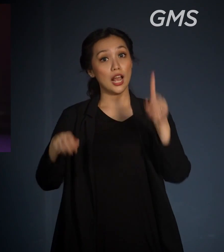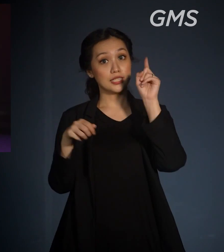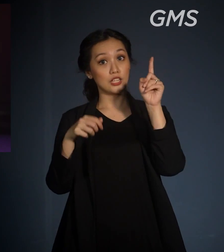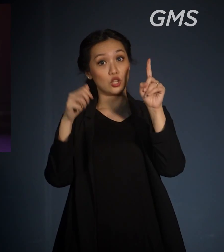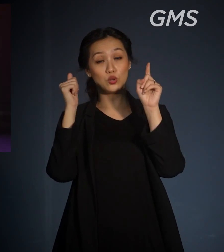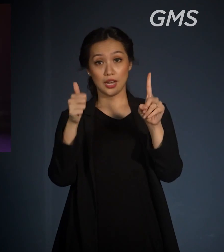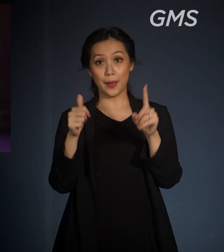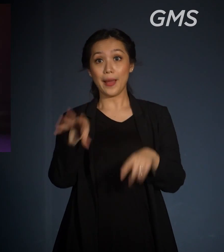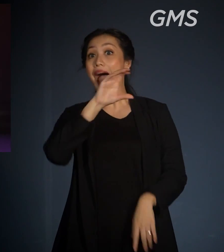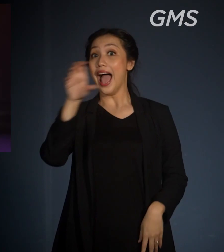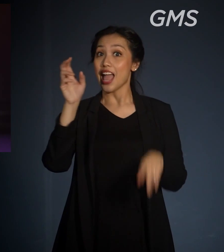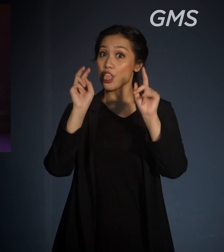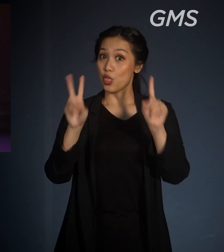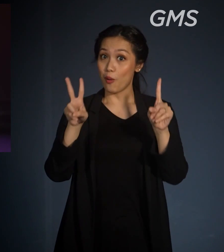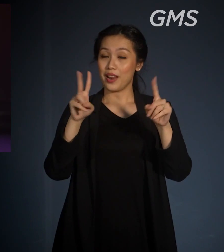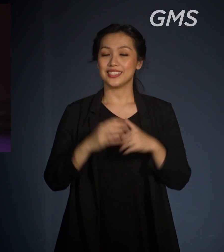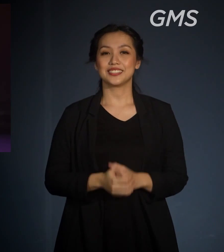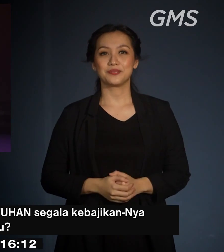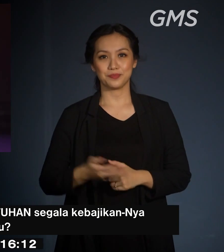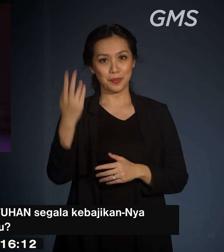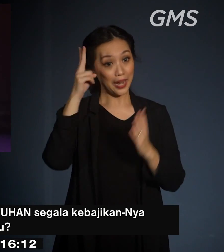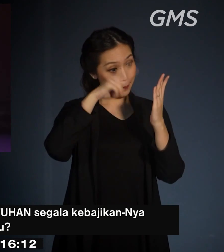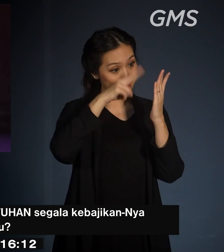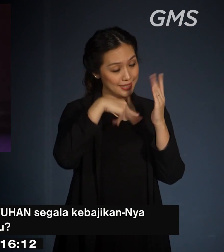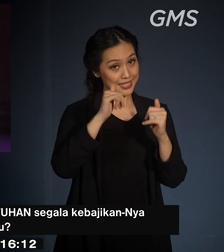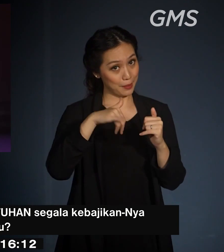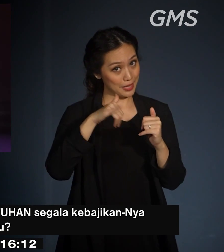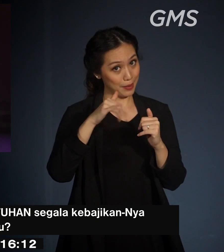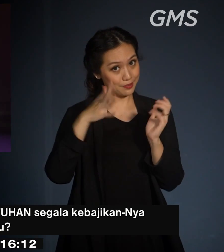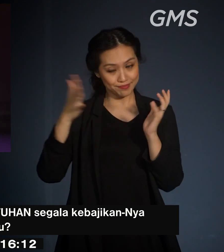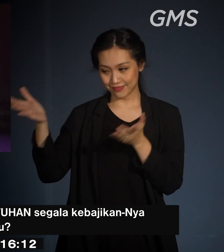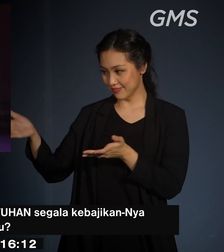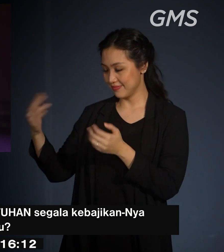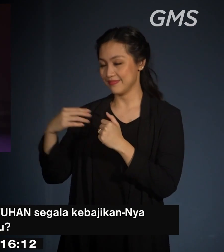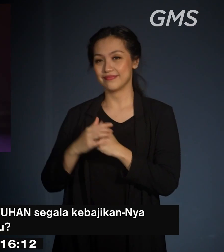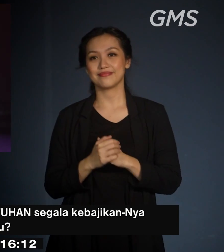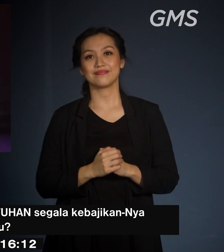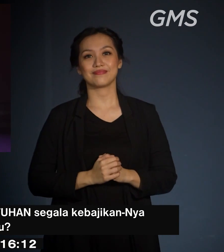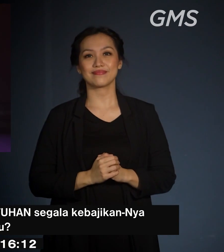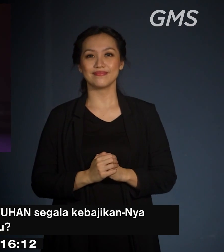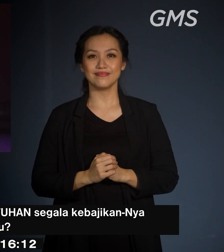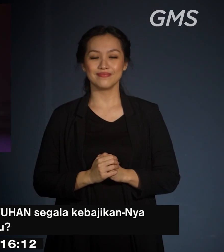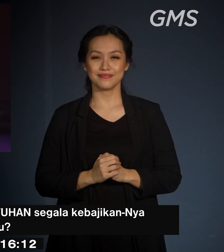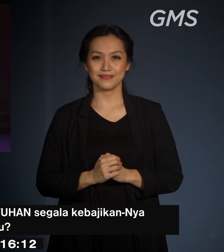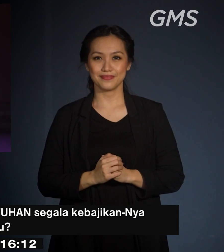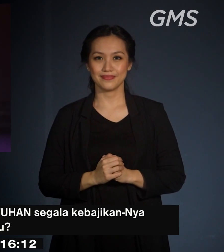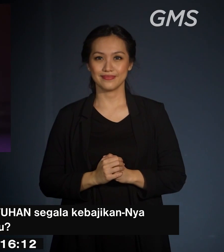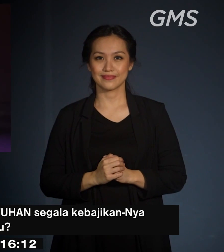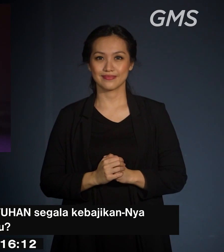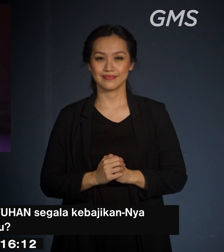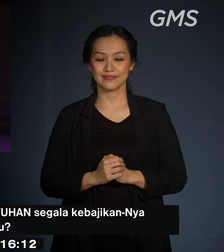ayat 12. Mari kita baca ayat ini. Mazmur 116 ayat yang